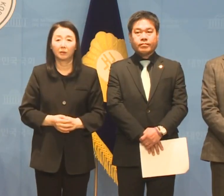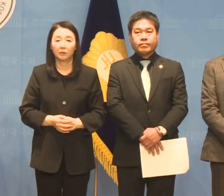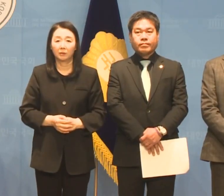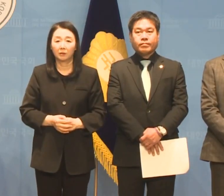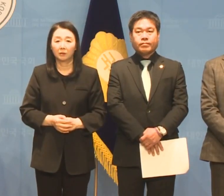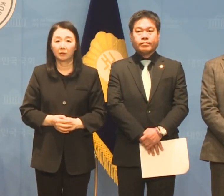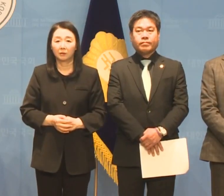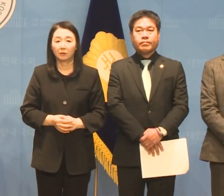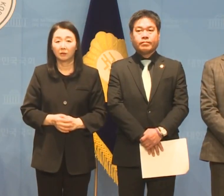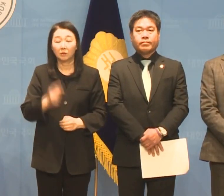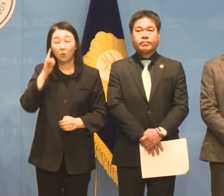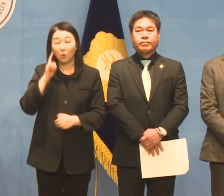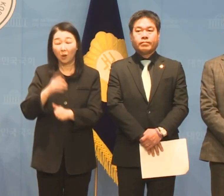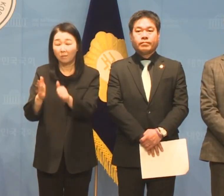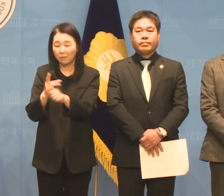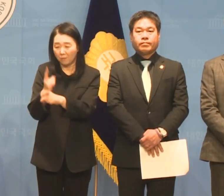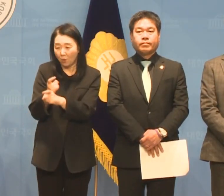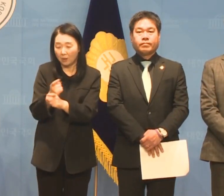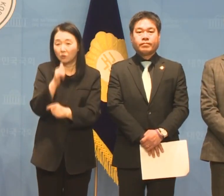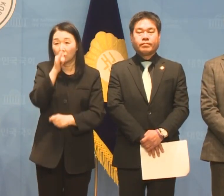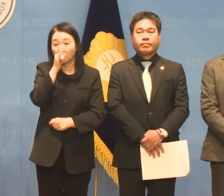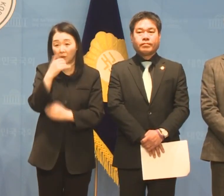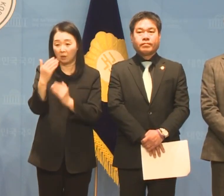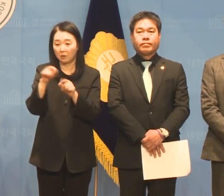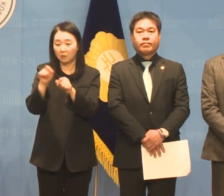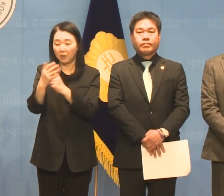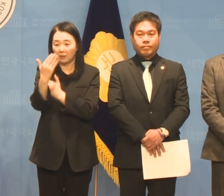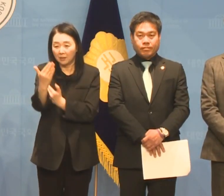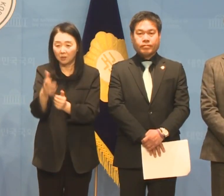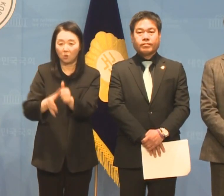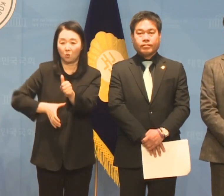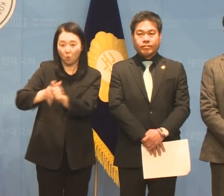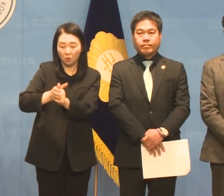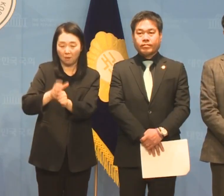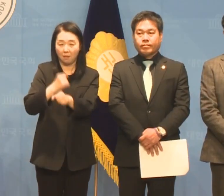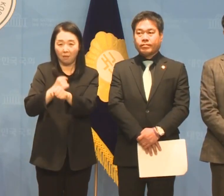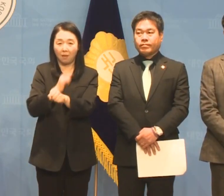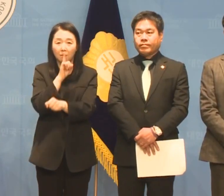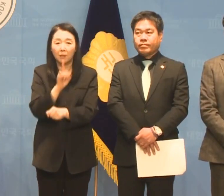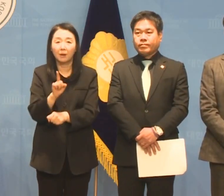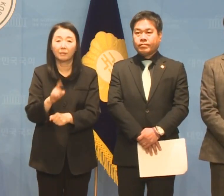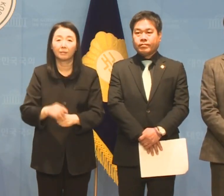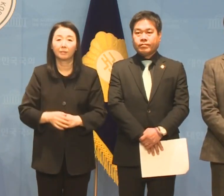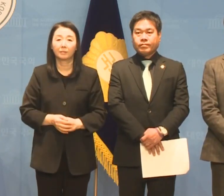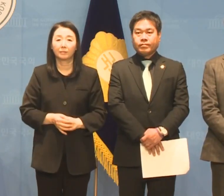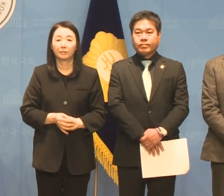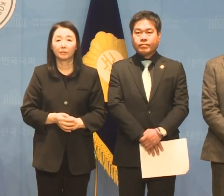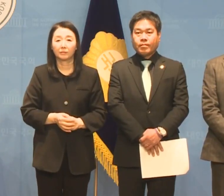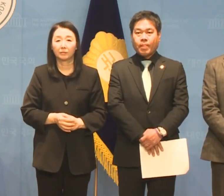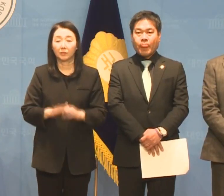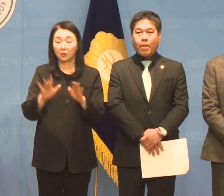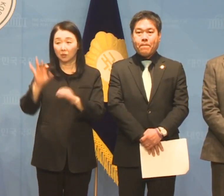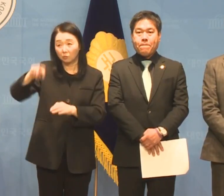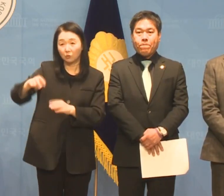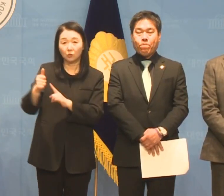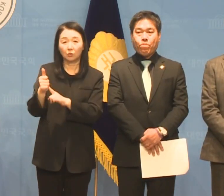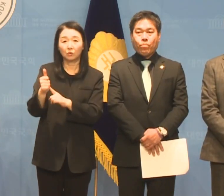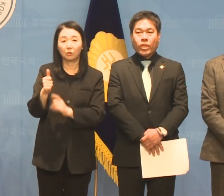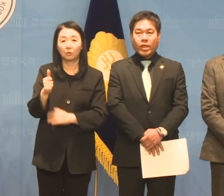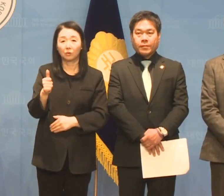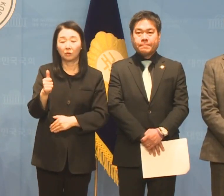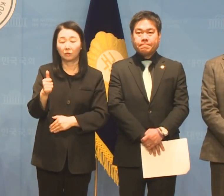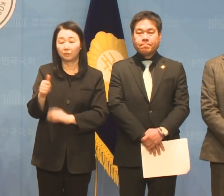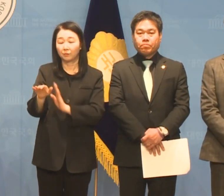선전은 적개심을 불러일으키는 특별한 대상을 공격 매개물로 삼아야 한다라는 말도 있습니다. 지금 유동규와 이른바